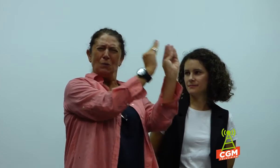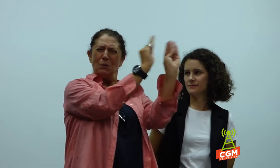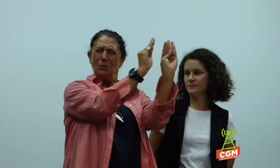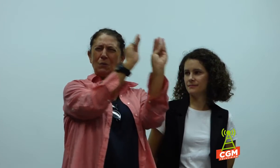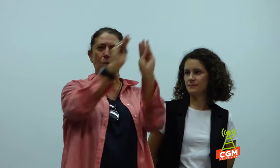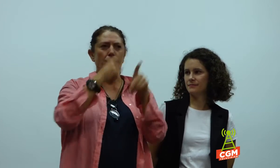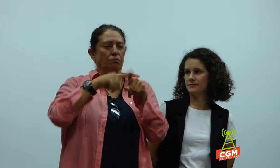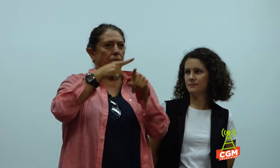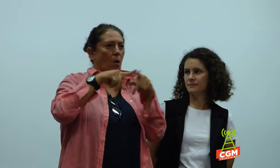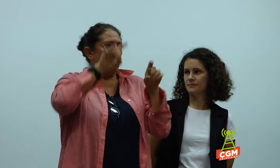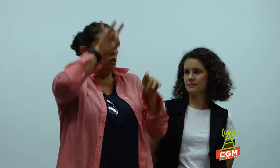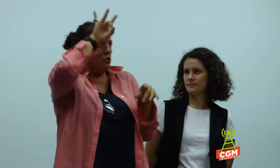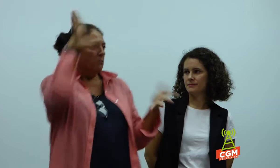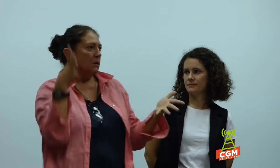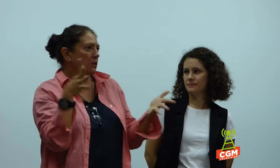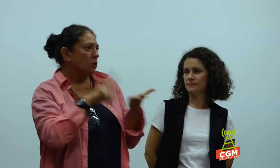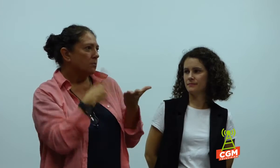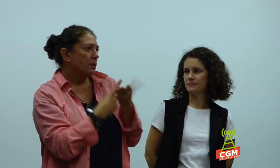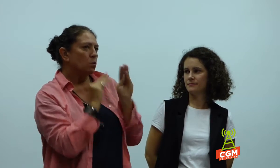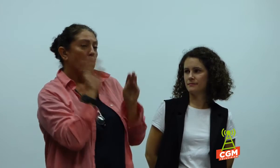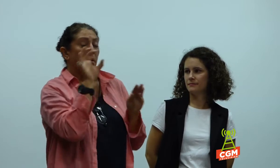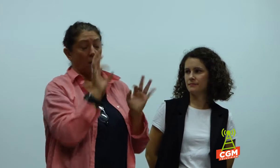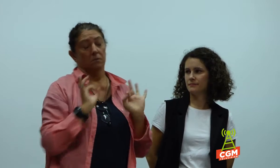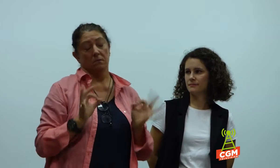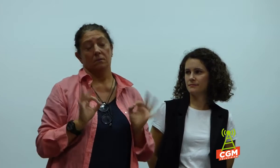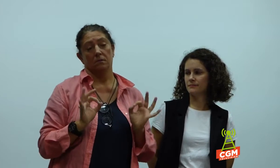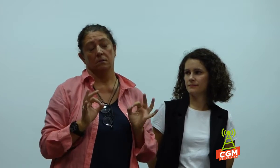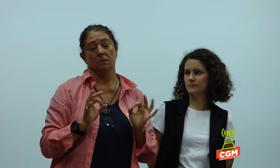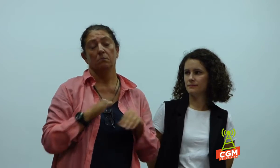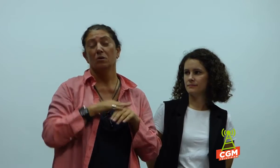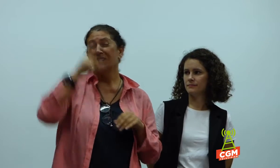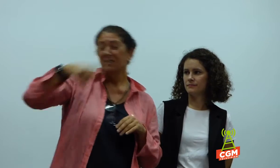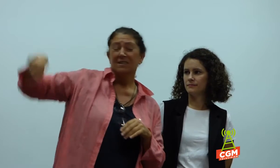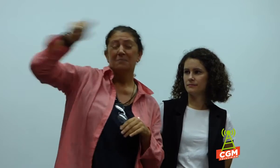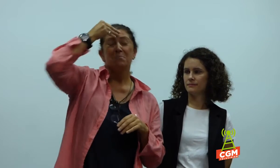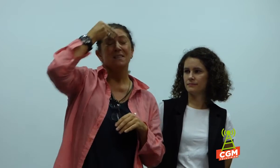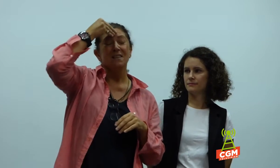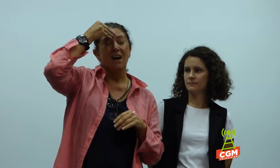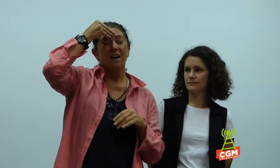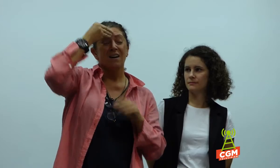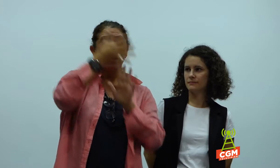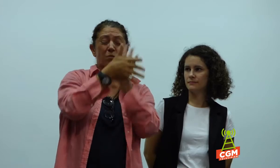había también intérpretes de inglés, de lengua de signos española. Entonces, eso para nosotros es